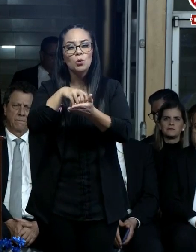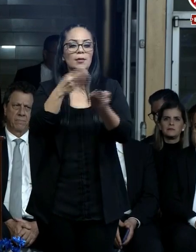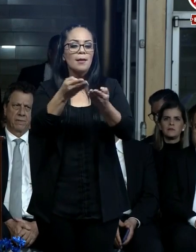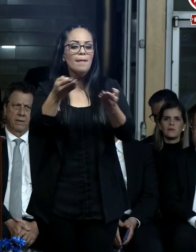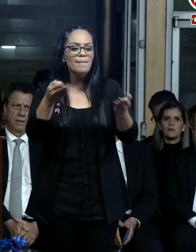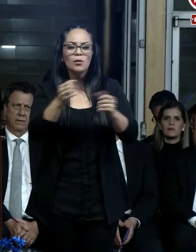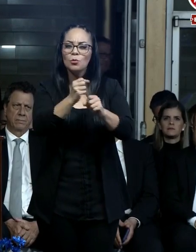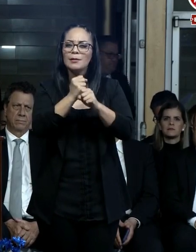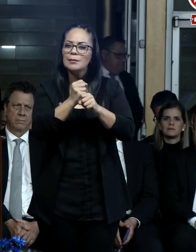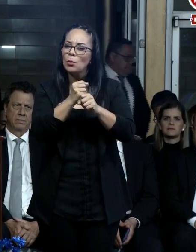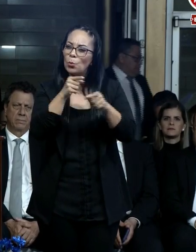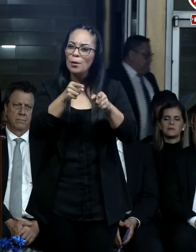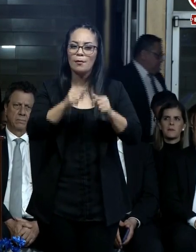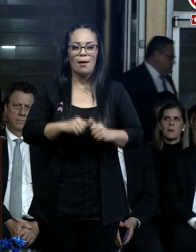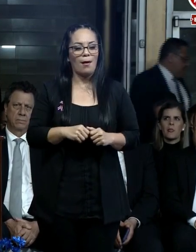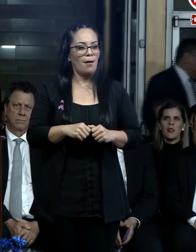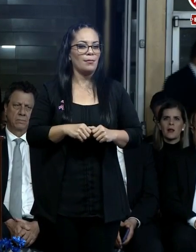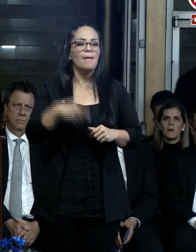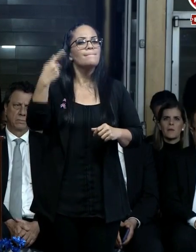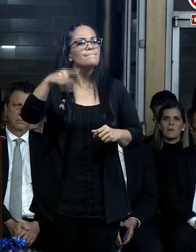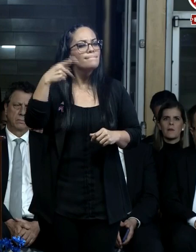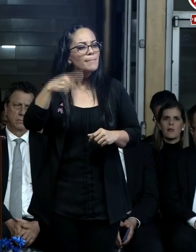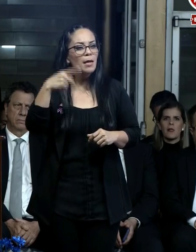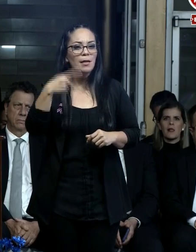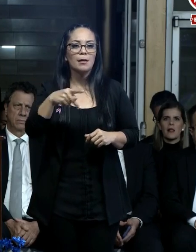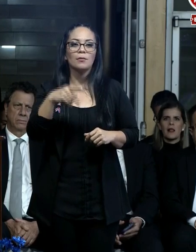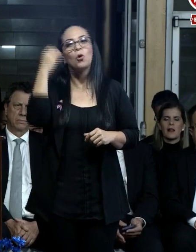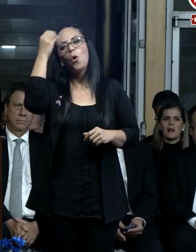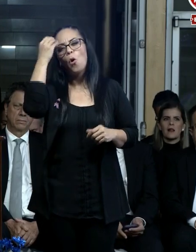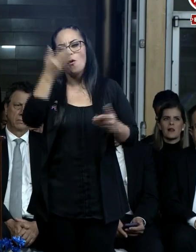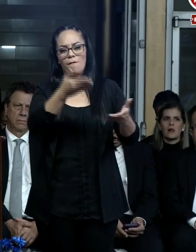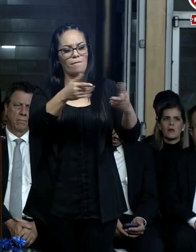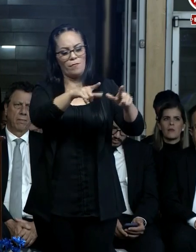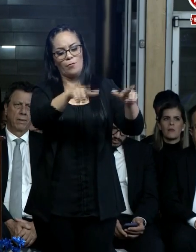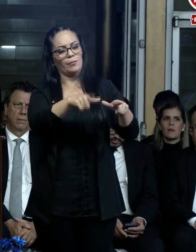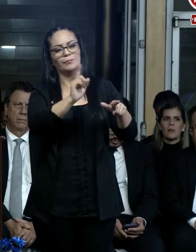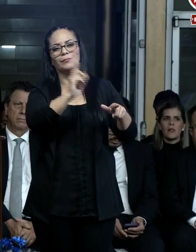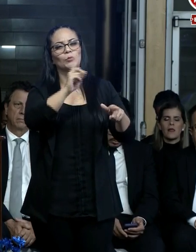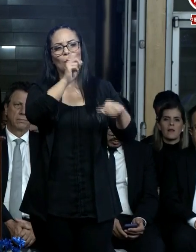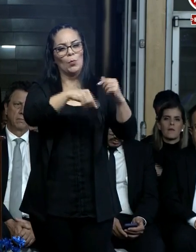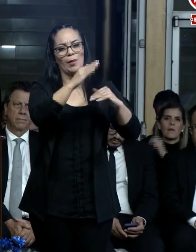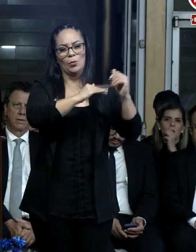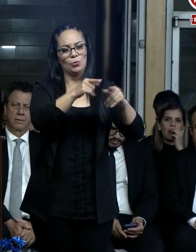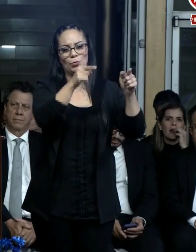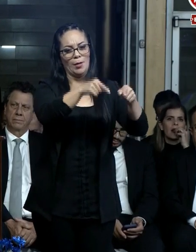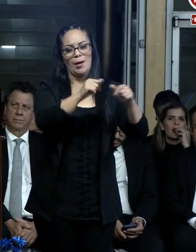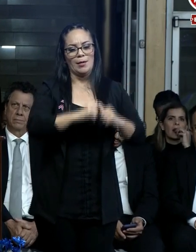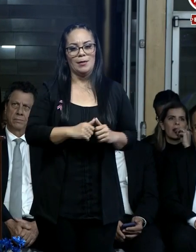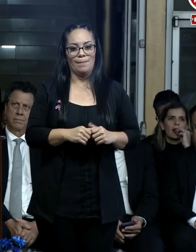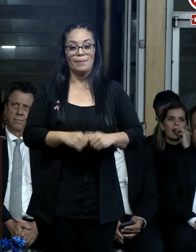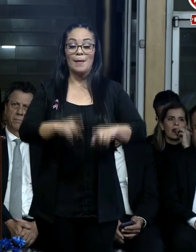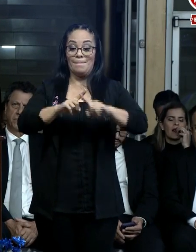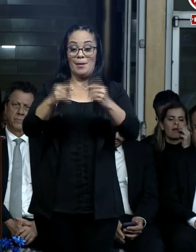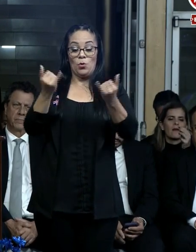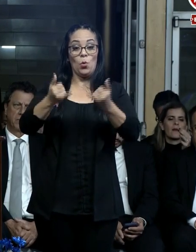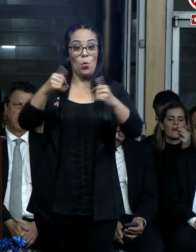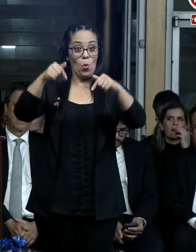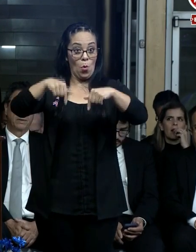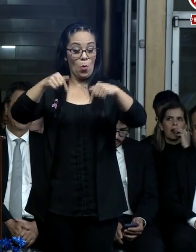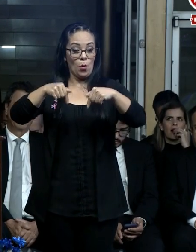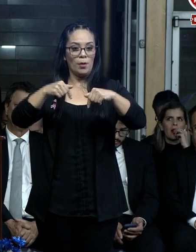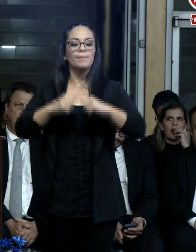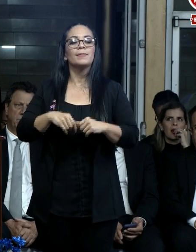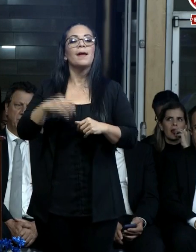elementos de seguridad y peligros obvios. Hoy la presidenta ejecutiva